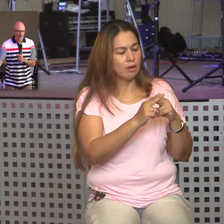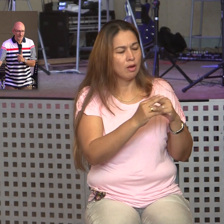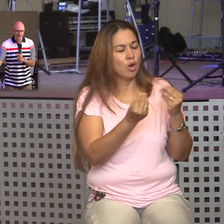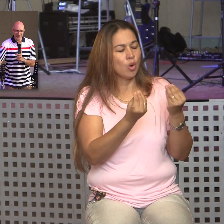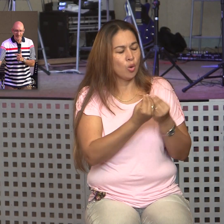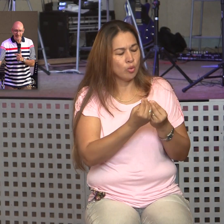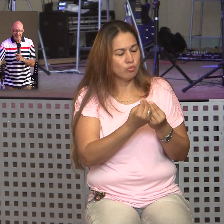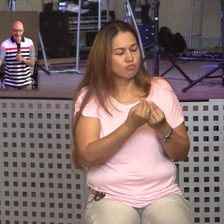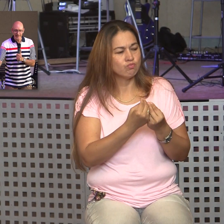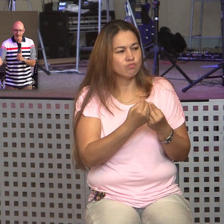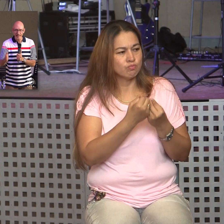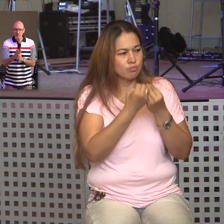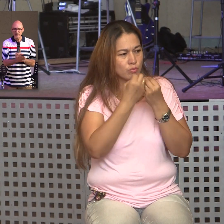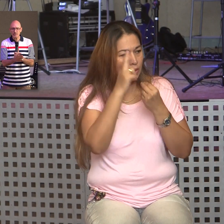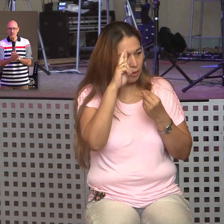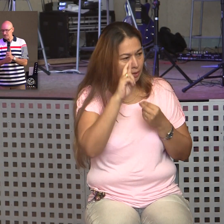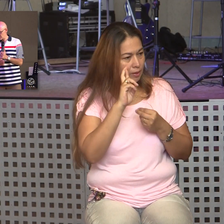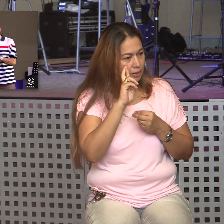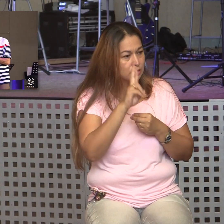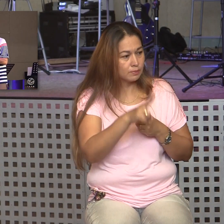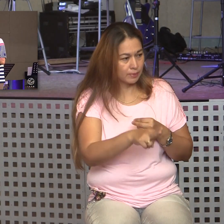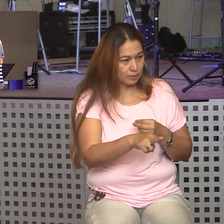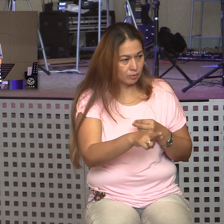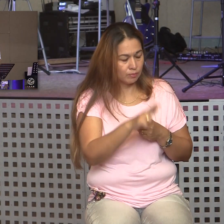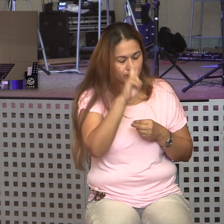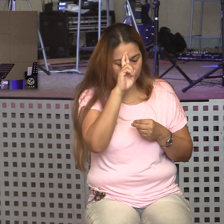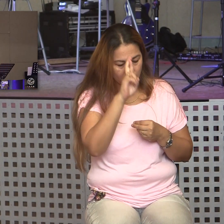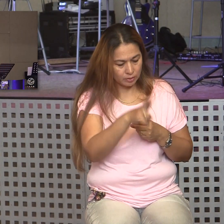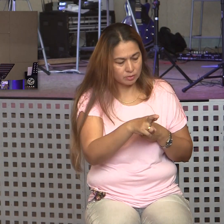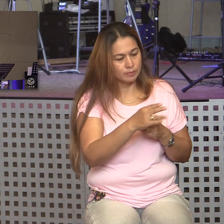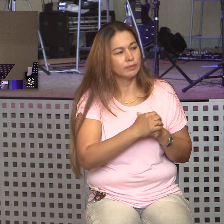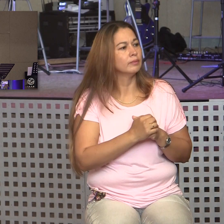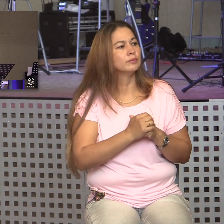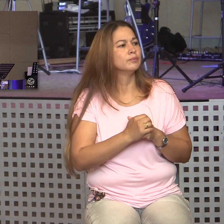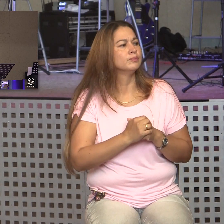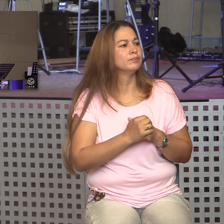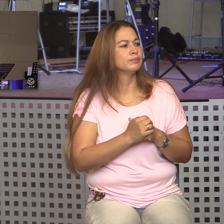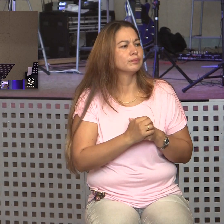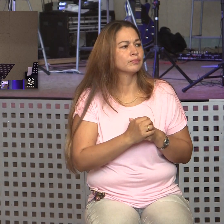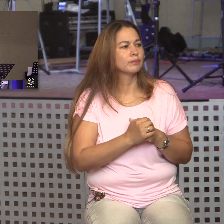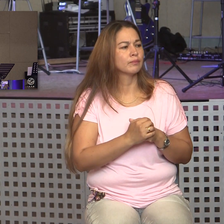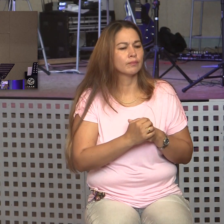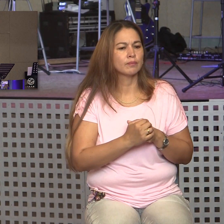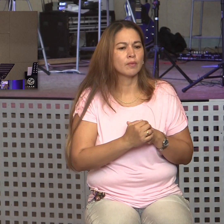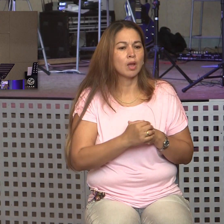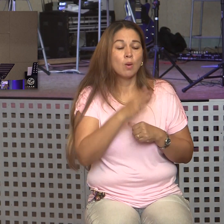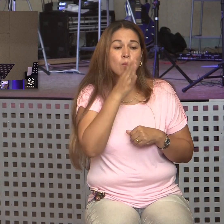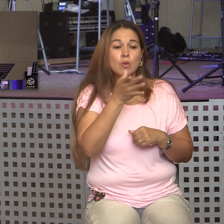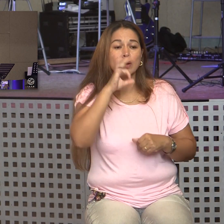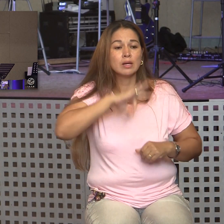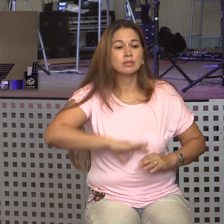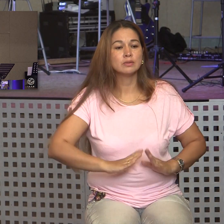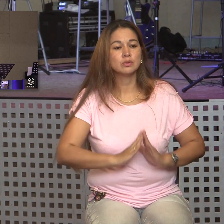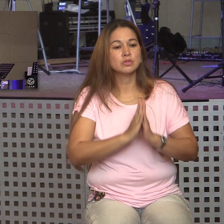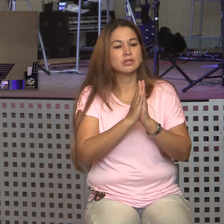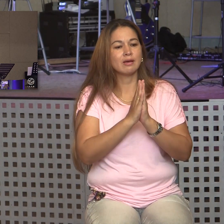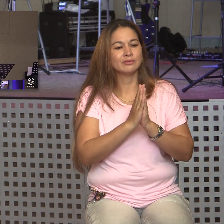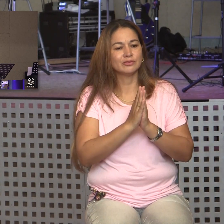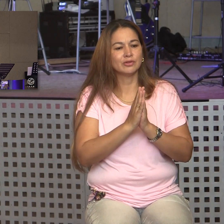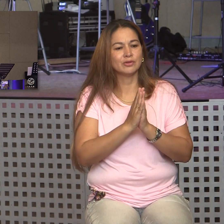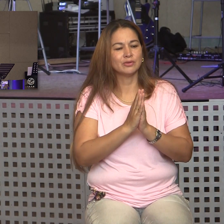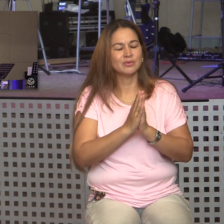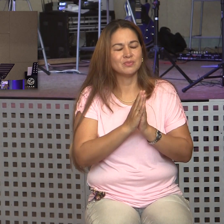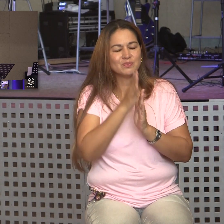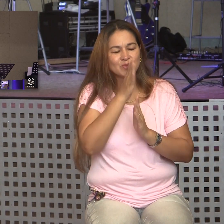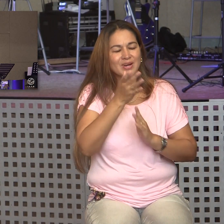pasotismo. El Espíritu Santo está centrado, sabe lo que hace, sabe dirigir, sabe